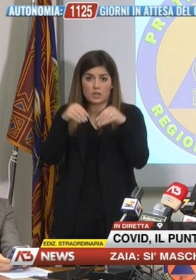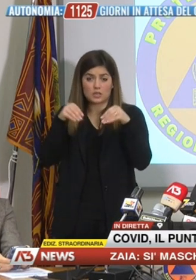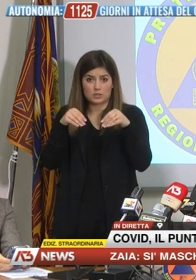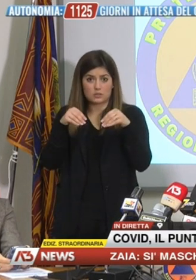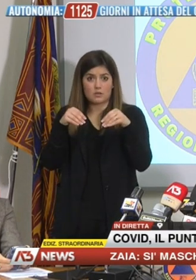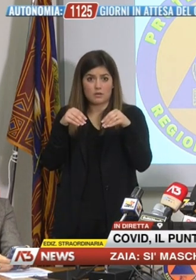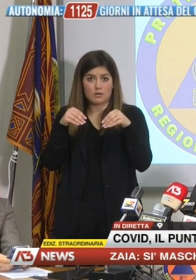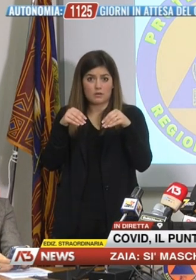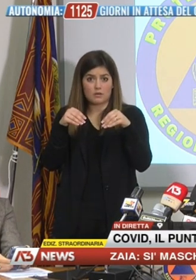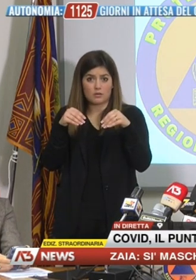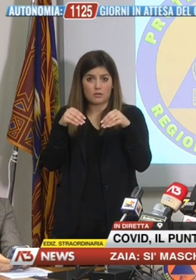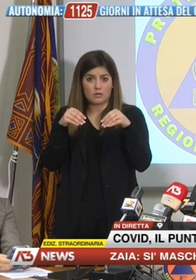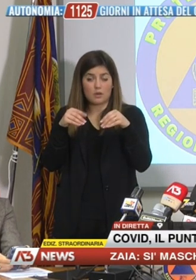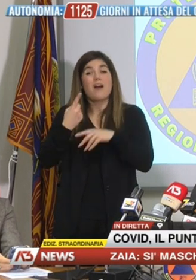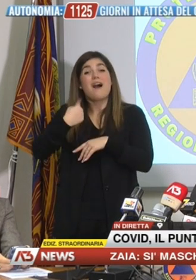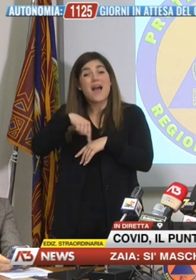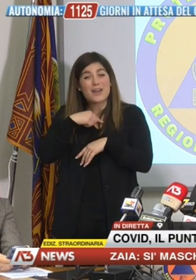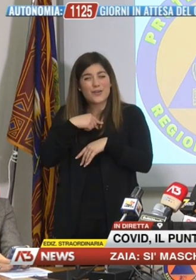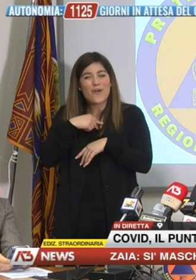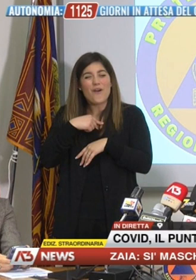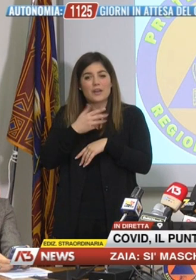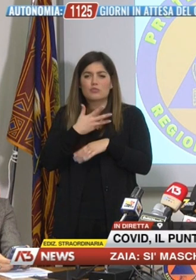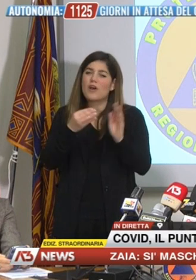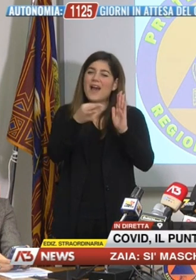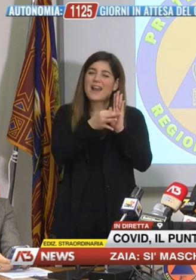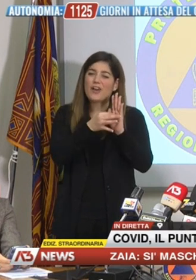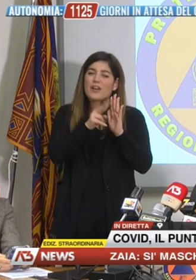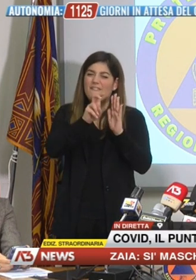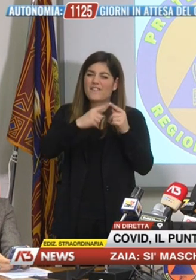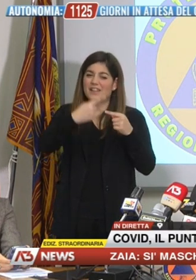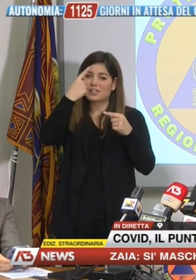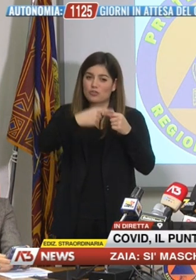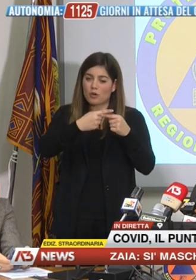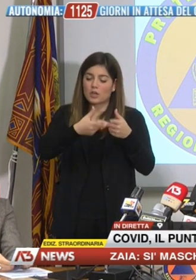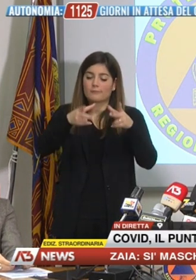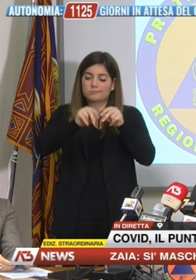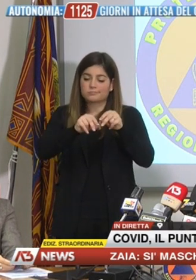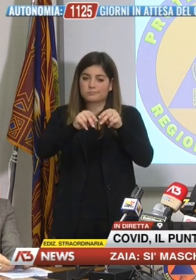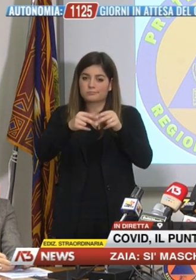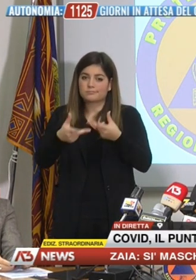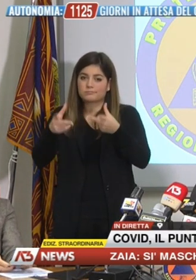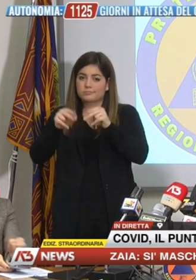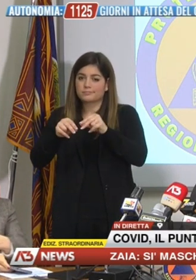prima linea di farlo ogni 7 giorni, non ogni 20 giorni. Sono 60.000 persone